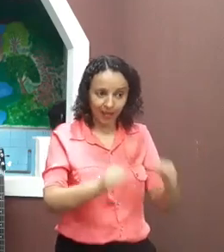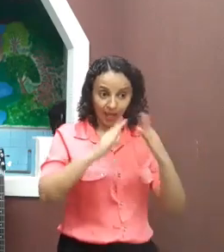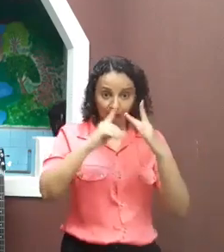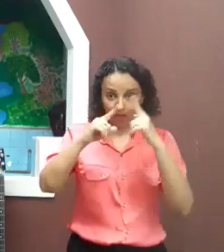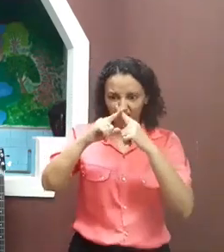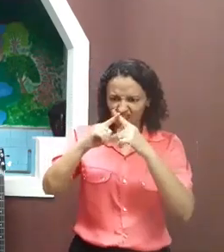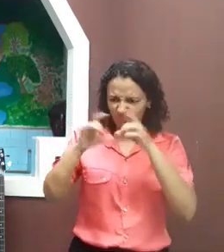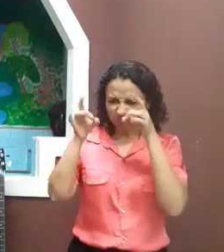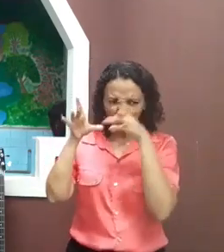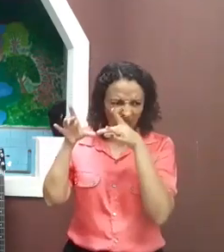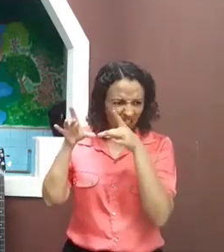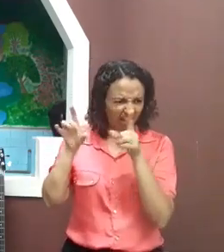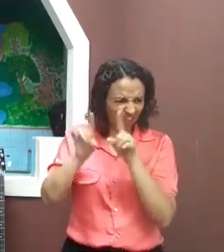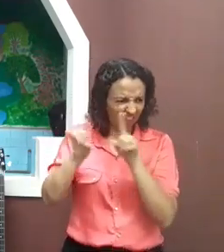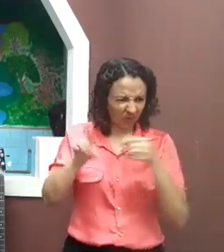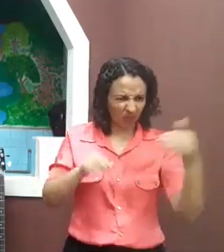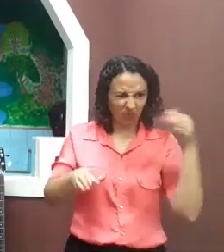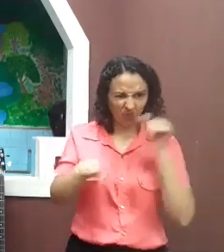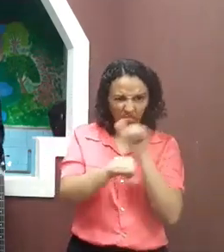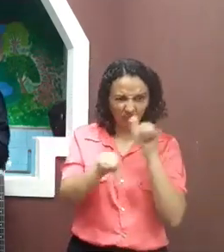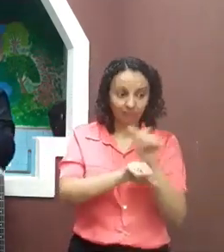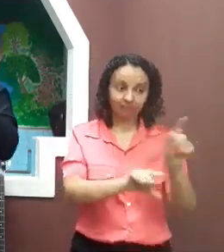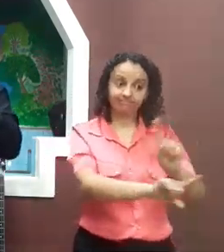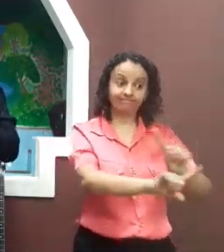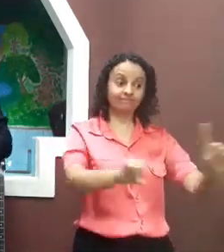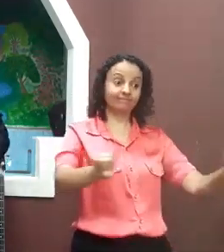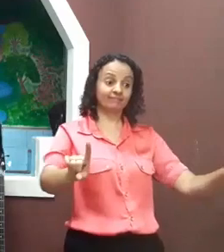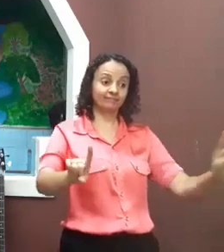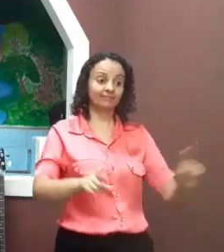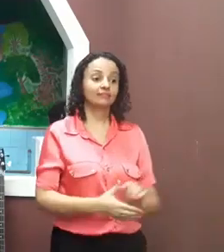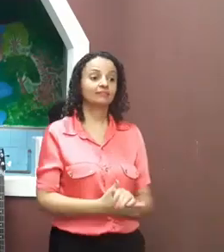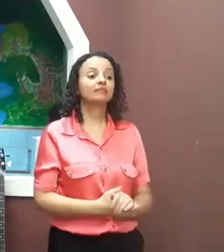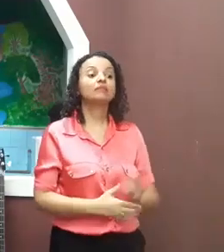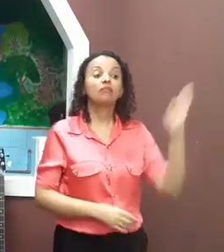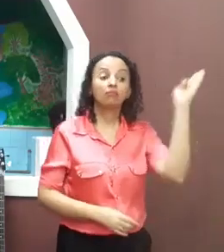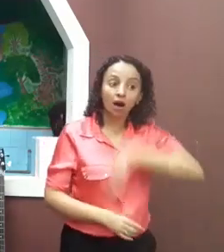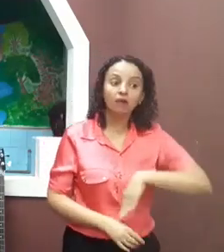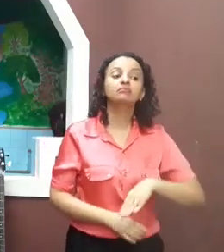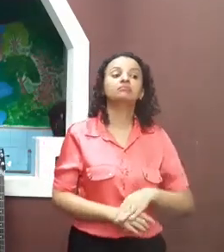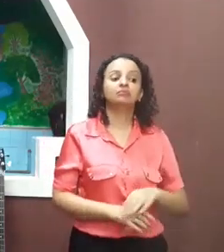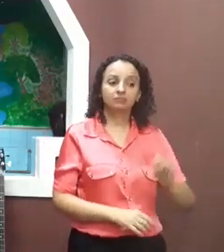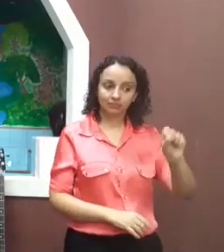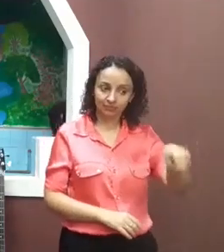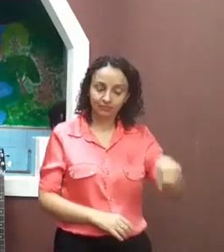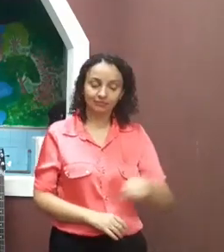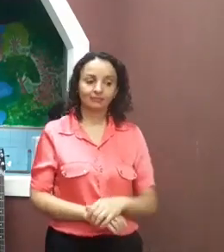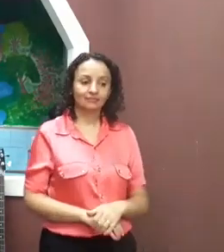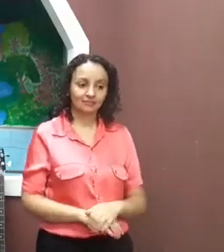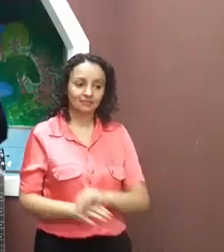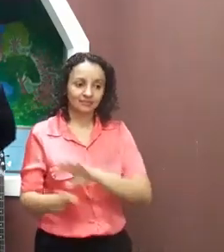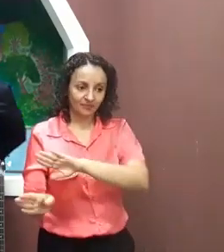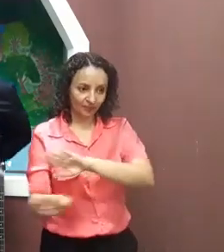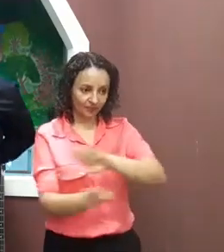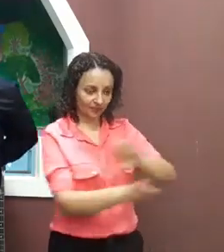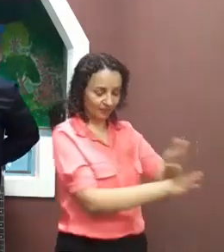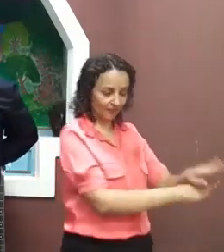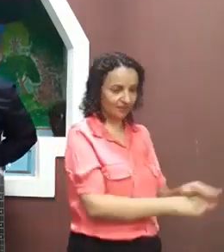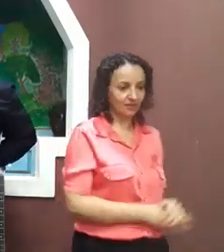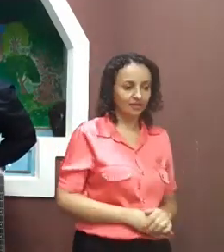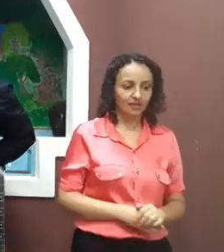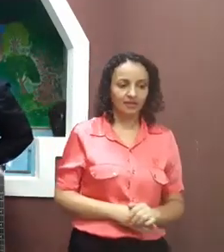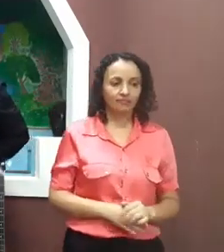5 necessidades cruciais que Deus tem na igreja do Senhor para você.